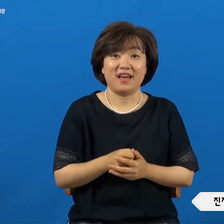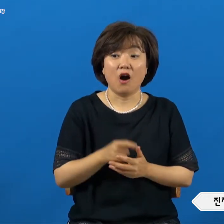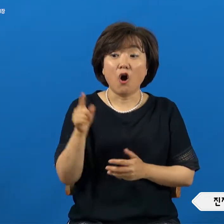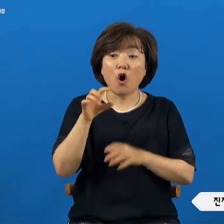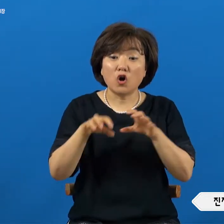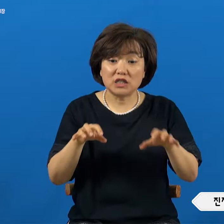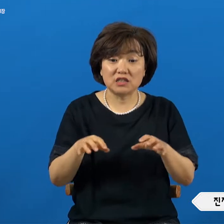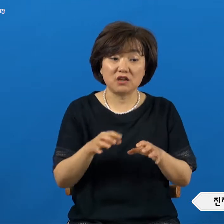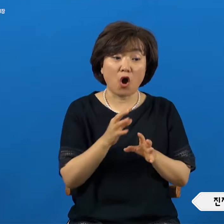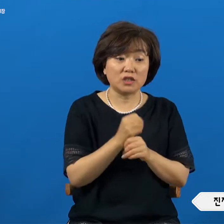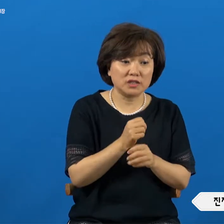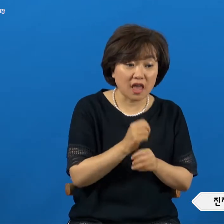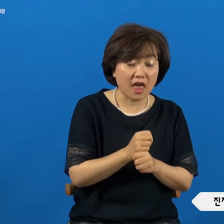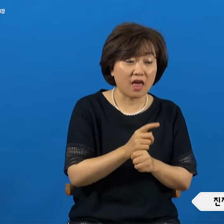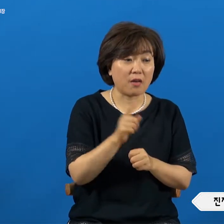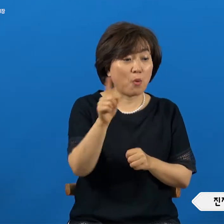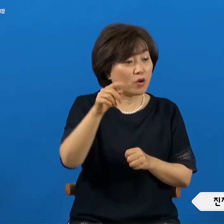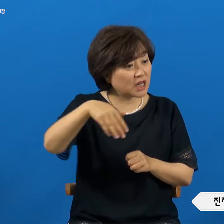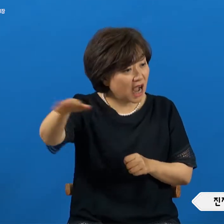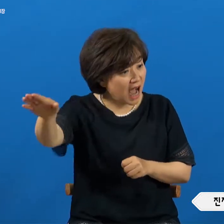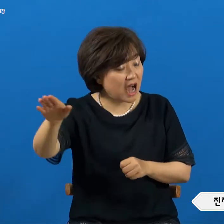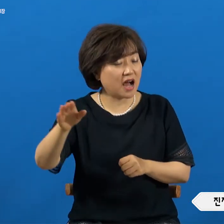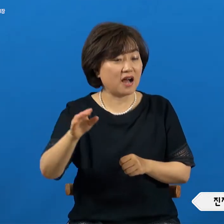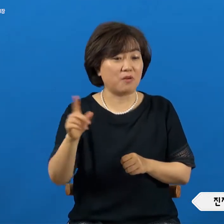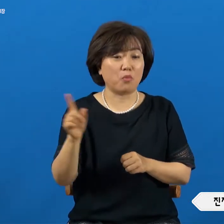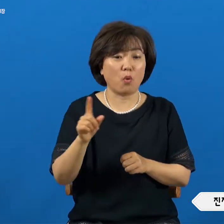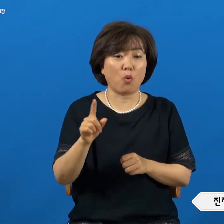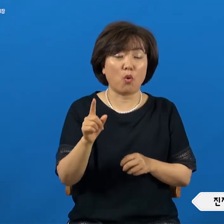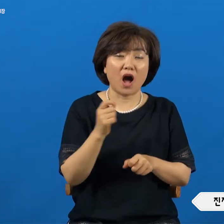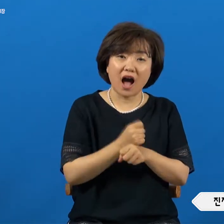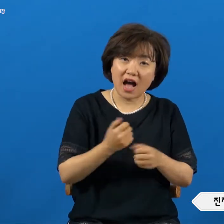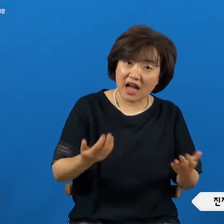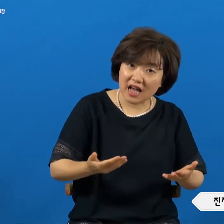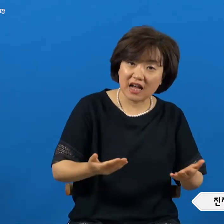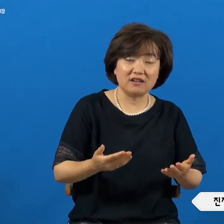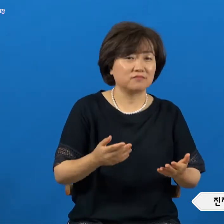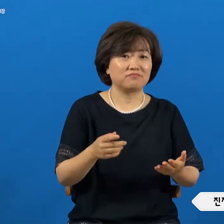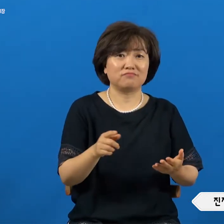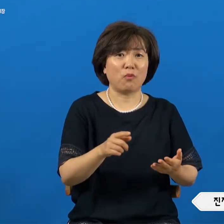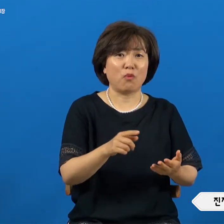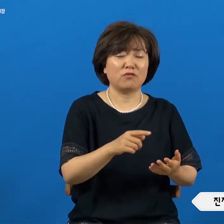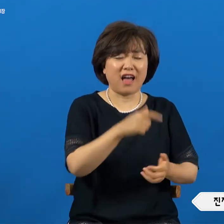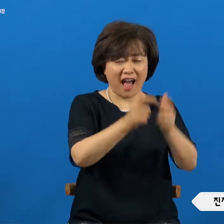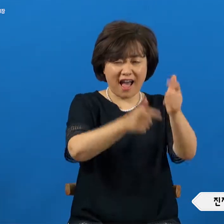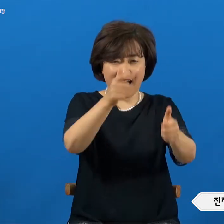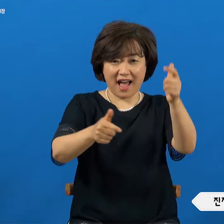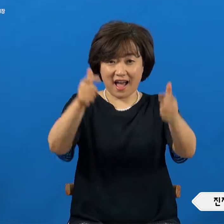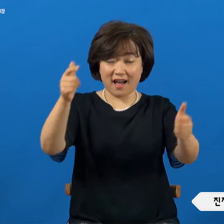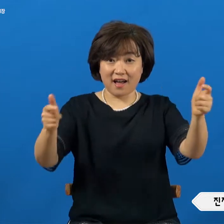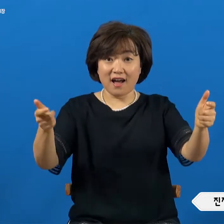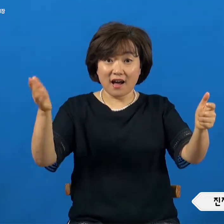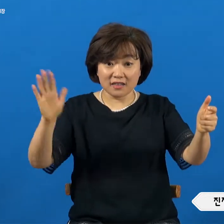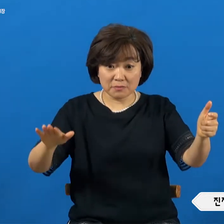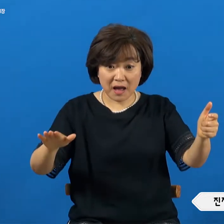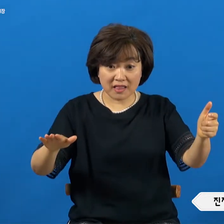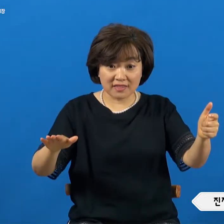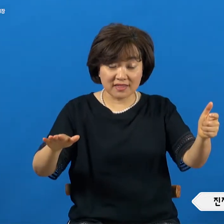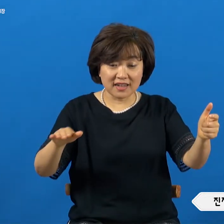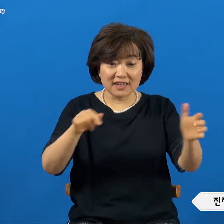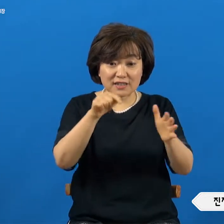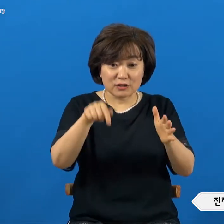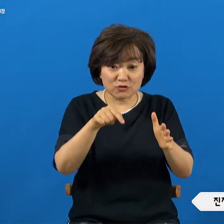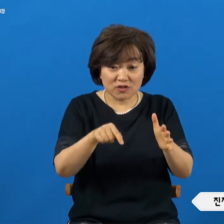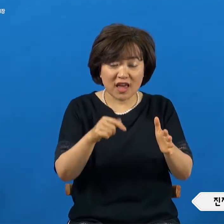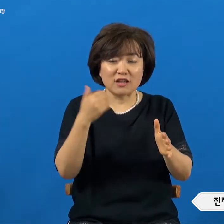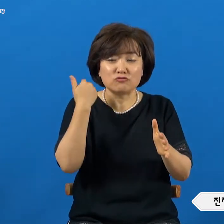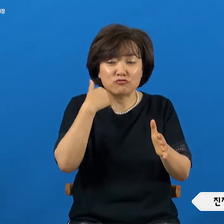곳에 있든지 어디를 갔든지 무엇을 하든지 누군가가 거기에는 분명히 있었다는